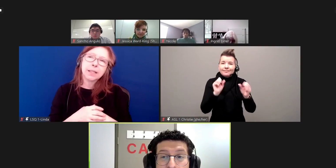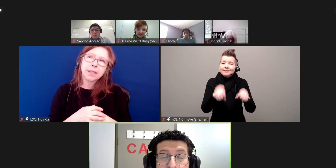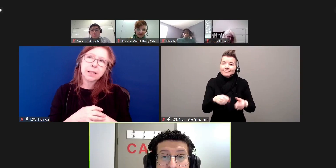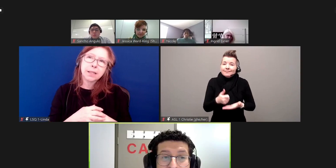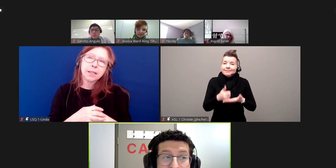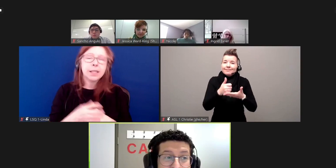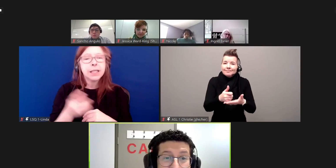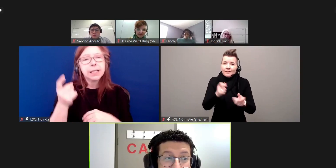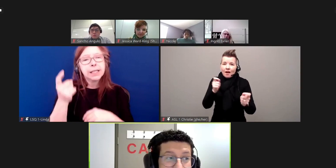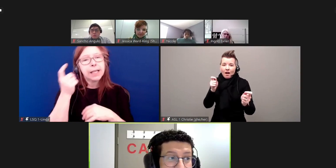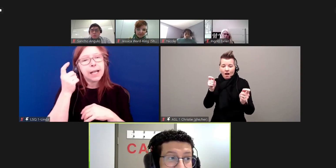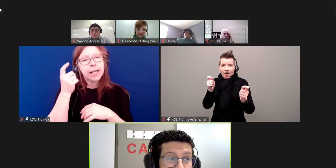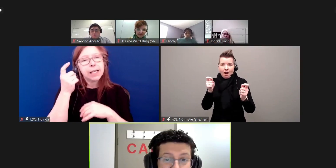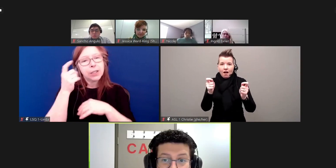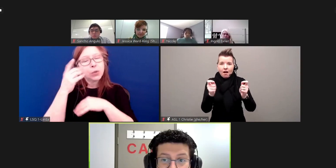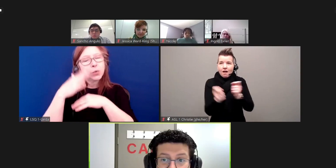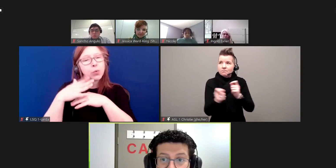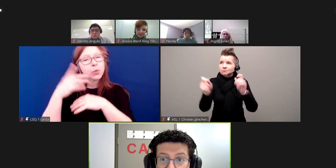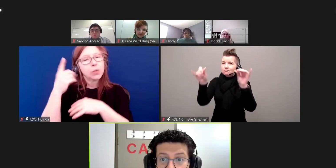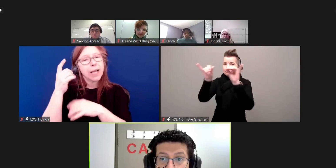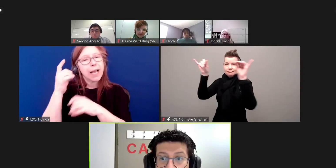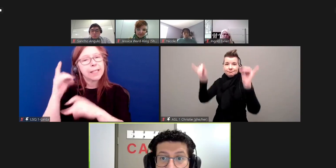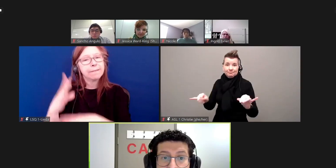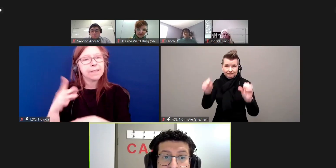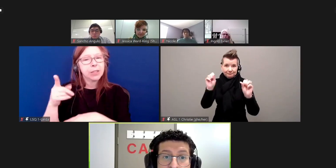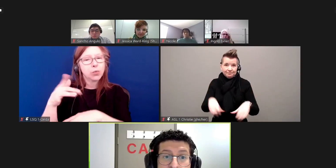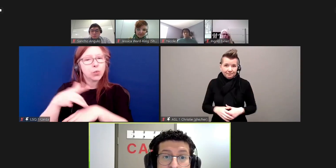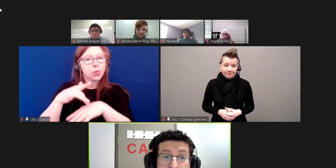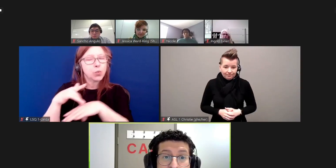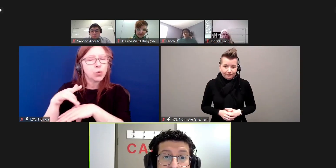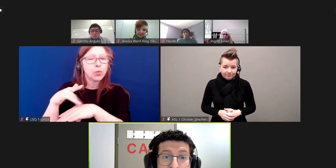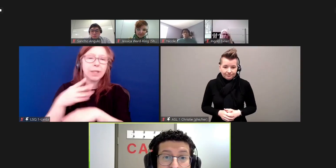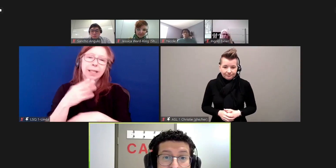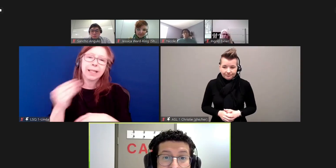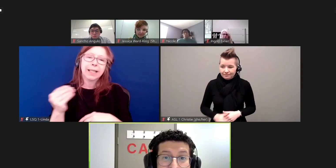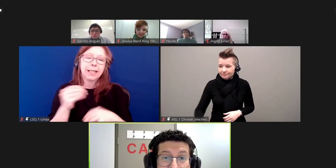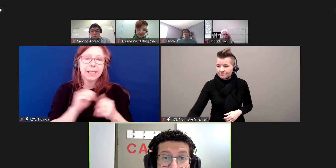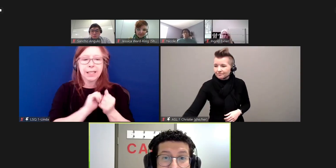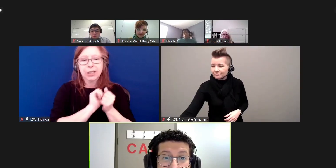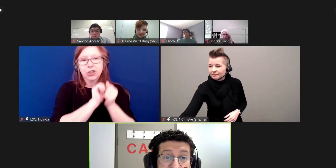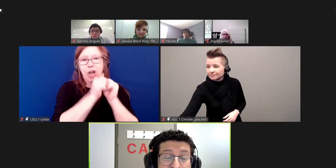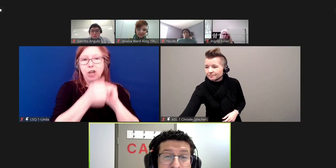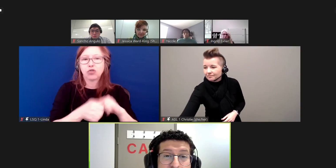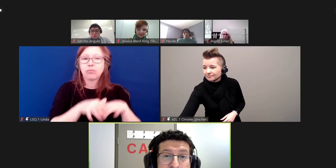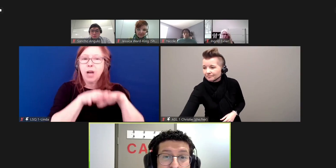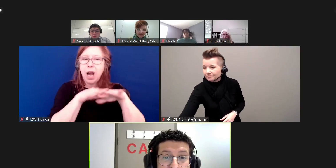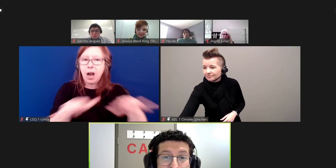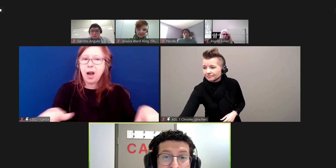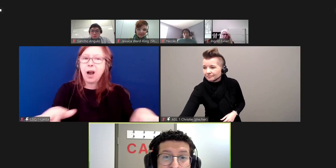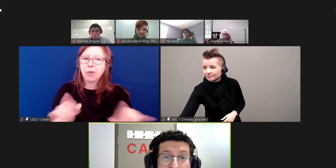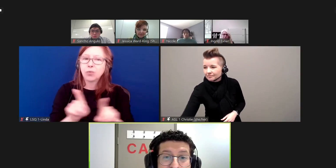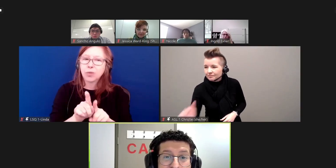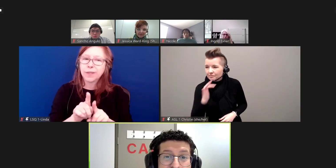des individus, mais aussi sur la conduite de changement à une plus grande échelle.